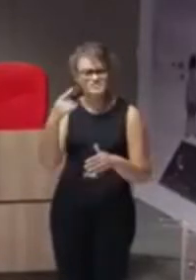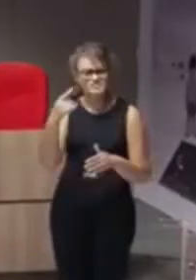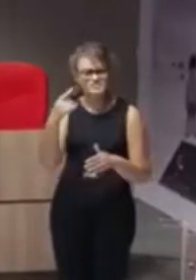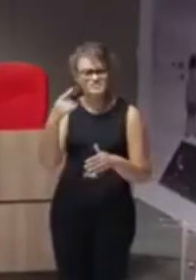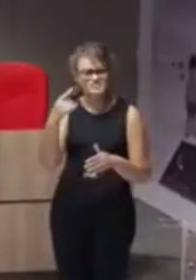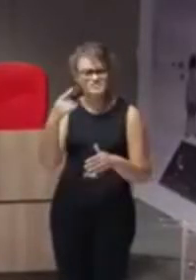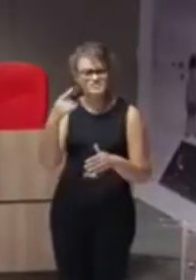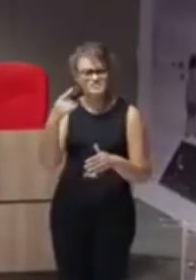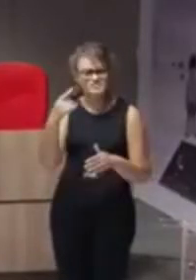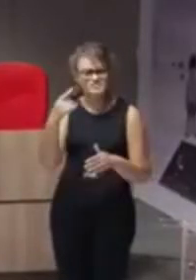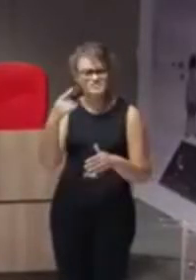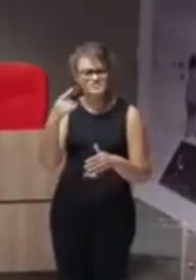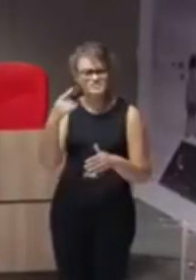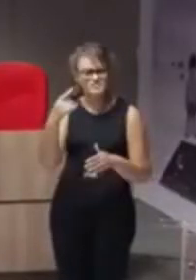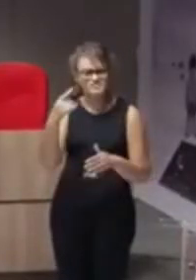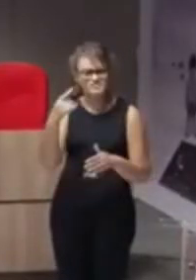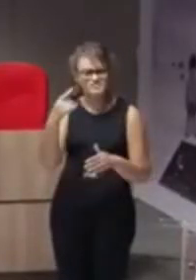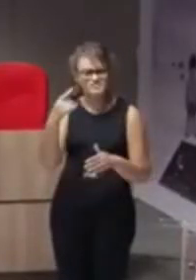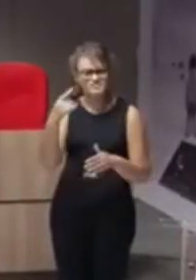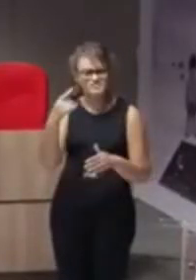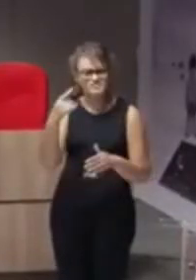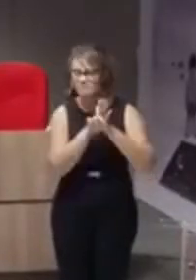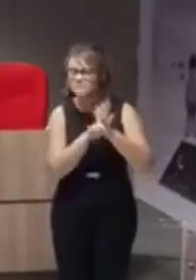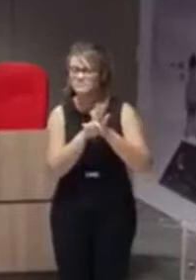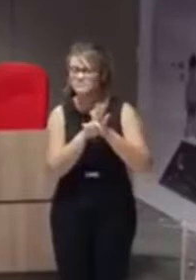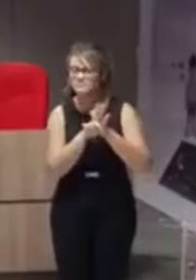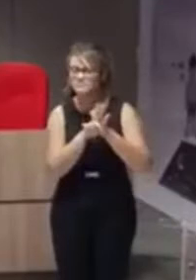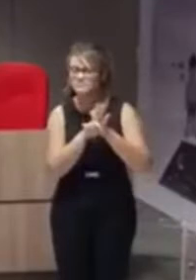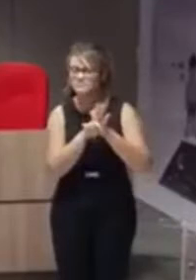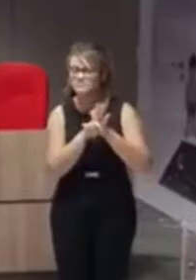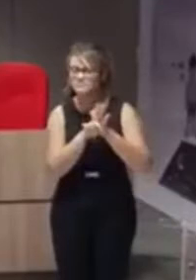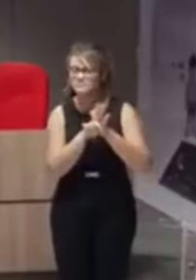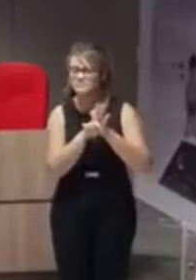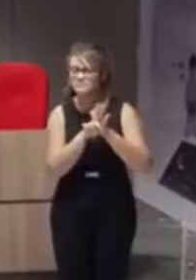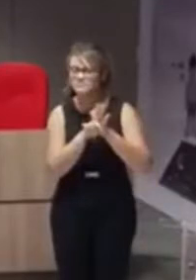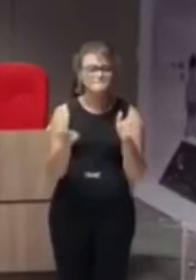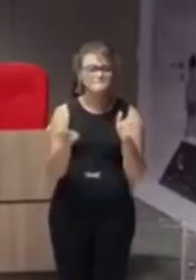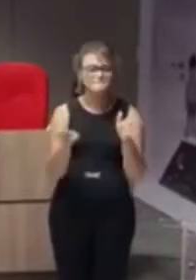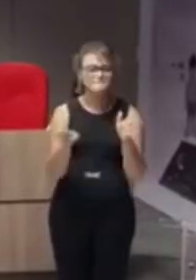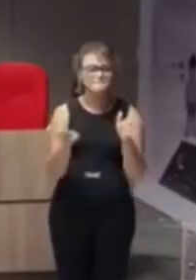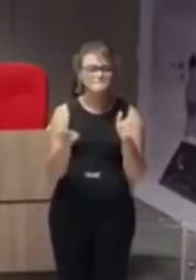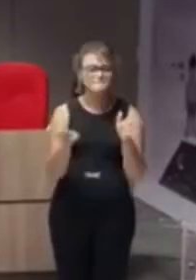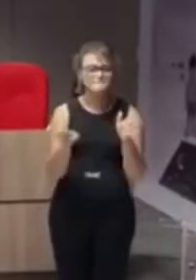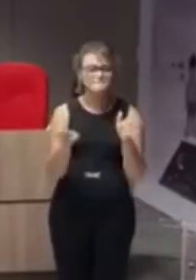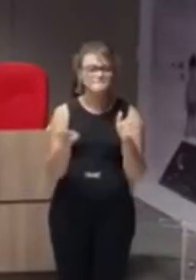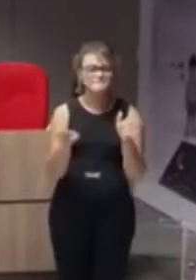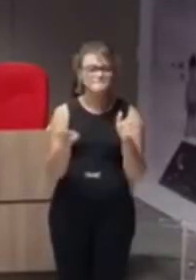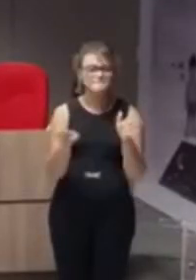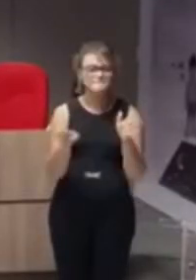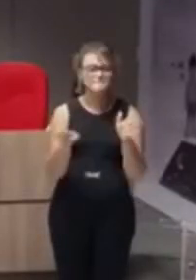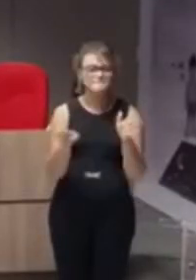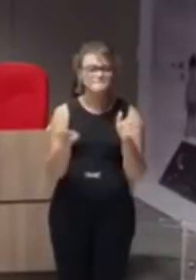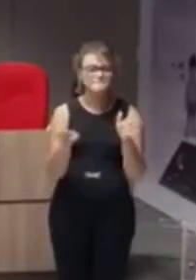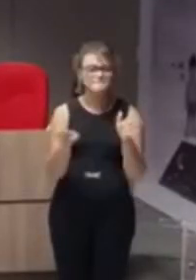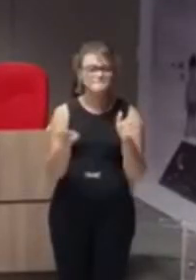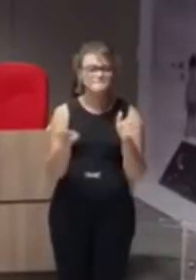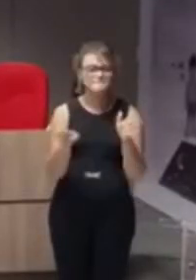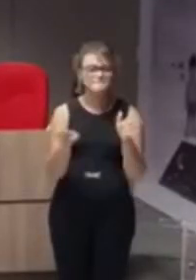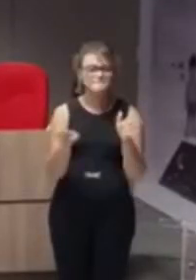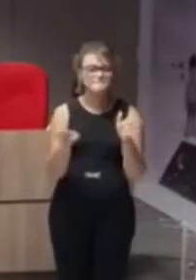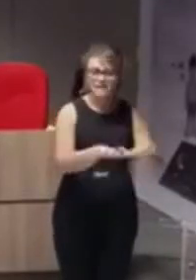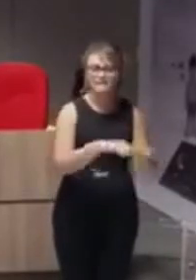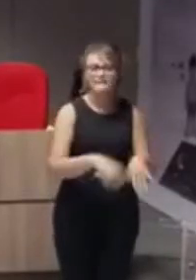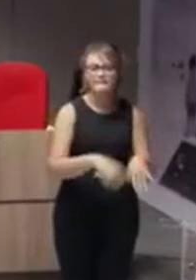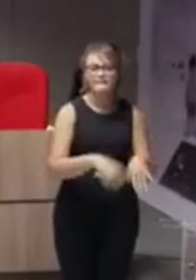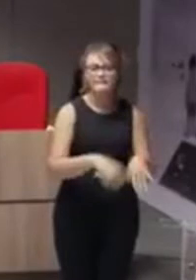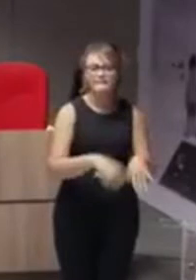em forças-tarefas, em análises de questões materiais, né? De equipamento, de